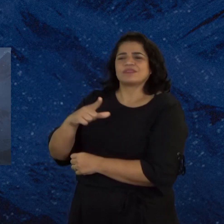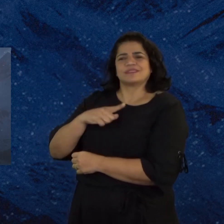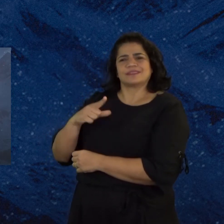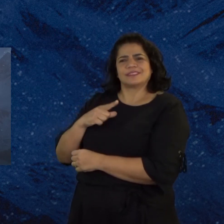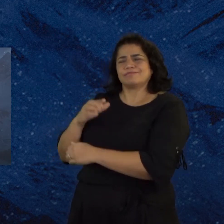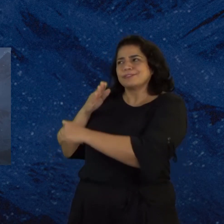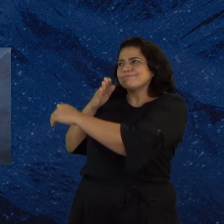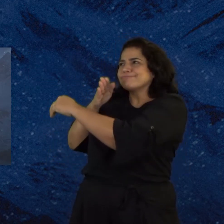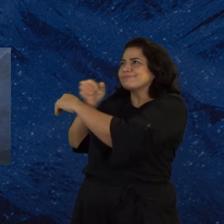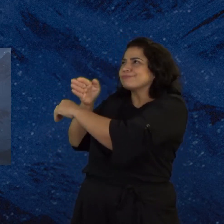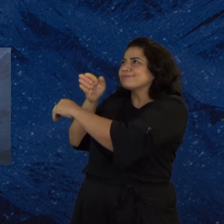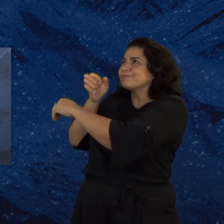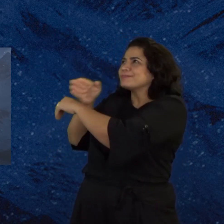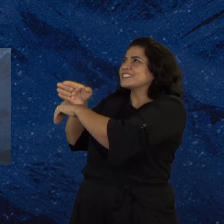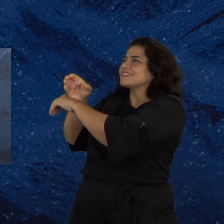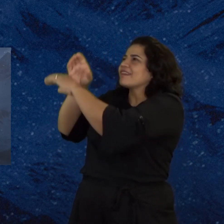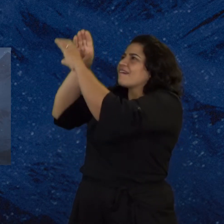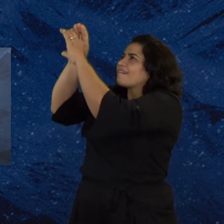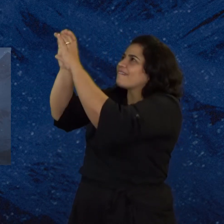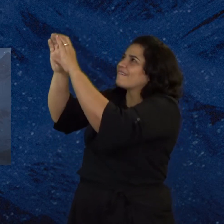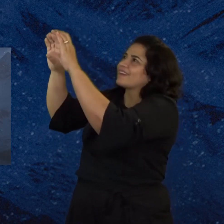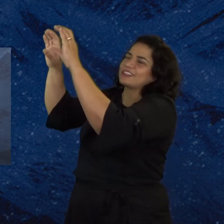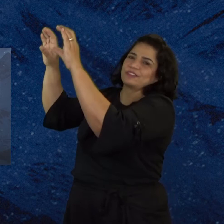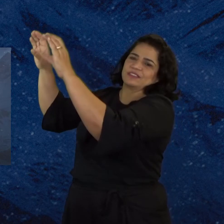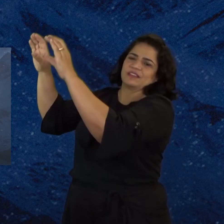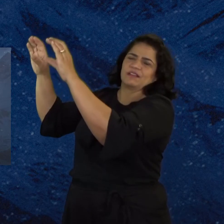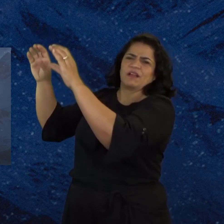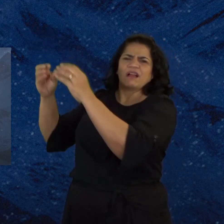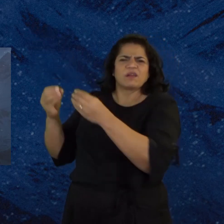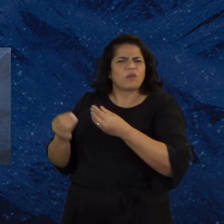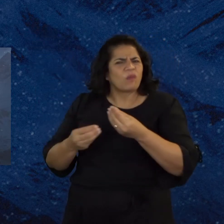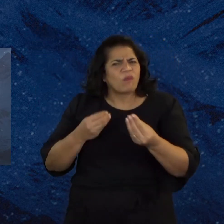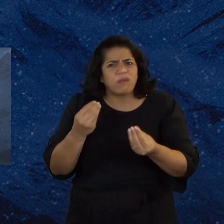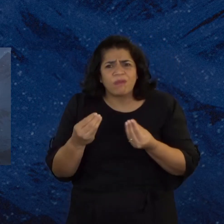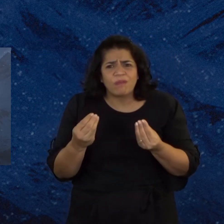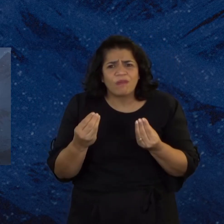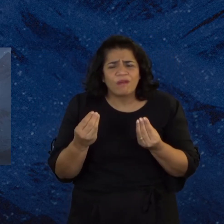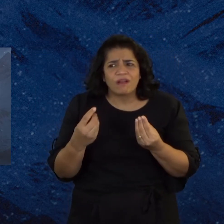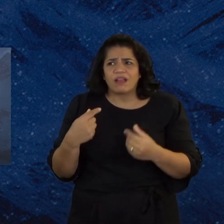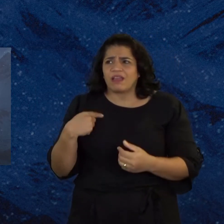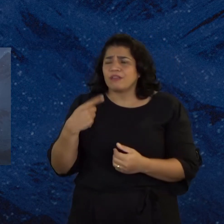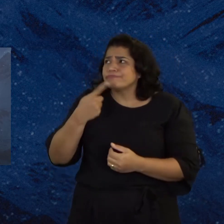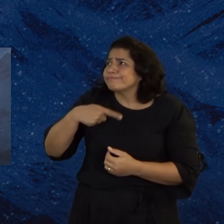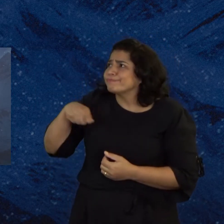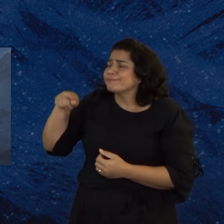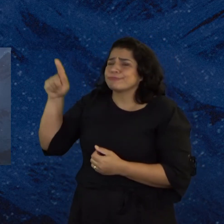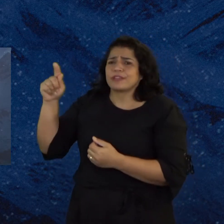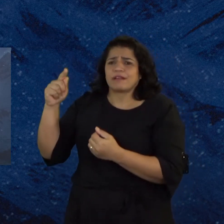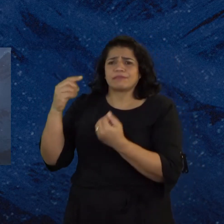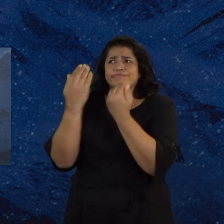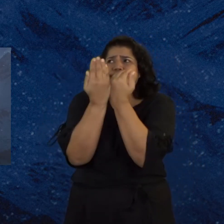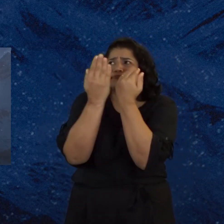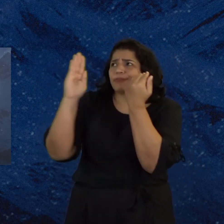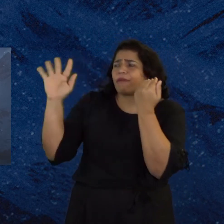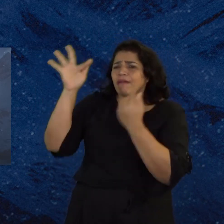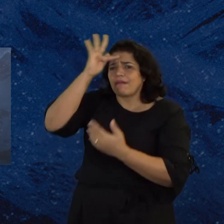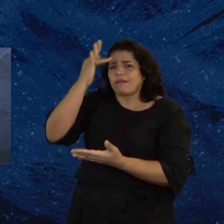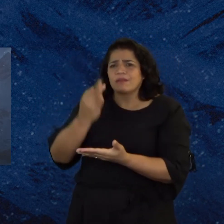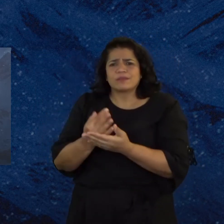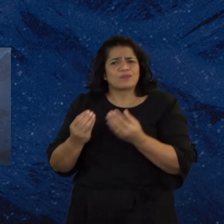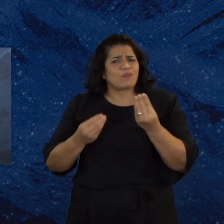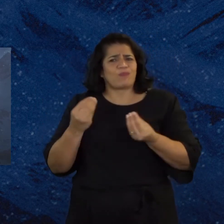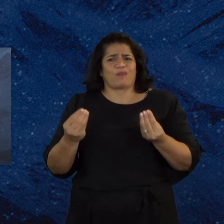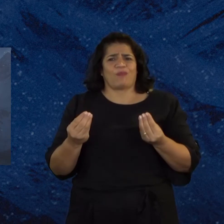da fé. Como que eu faço para entrar nele? Passar por ele. Eu preciso exercitar o meu espírito. O homem é formado de